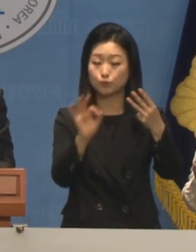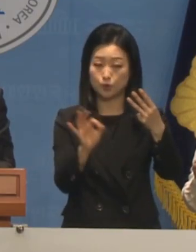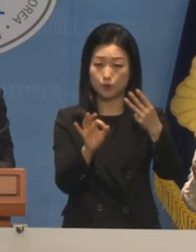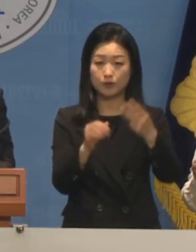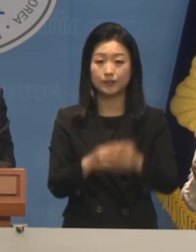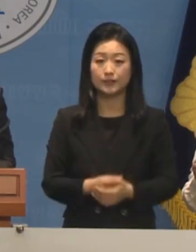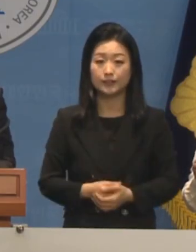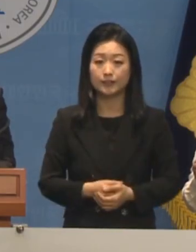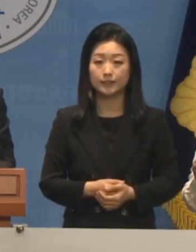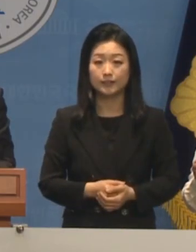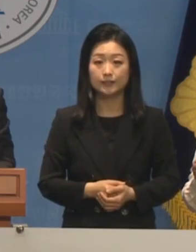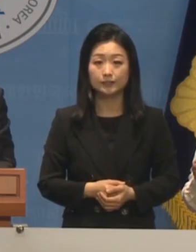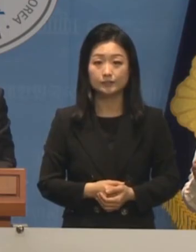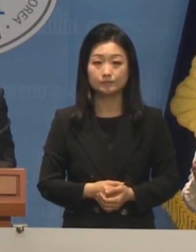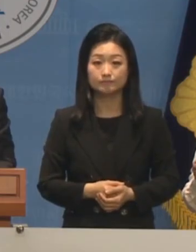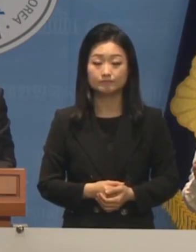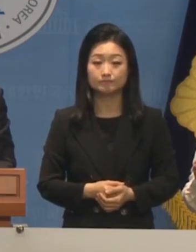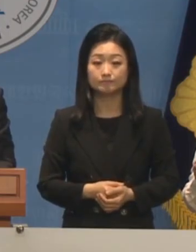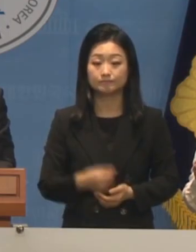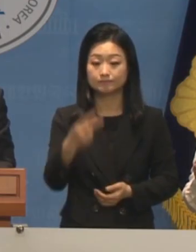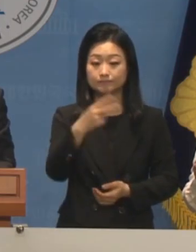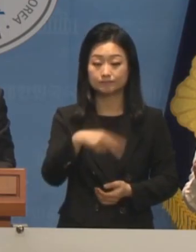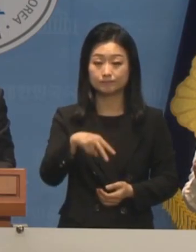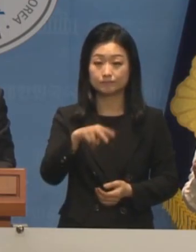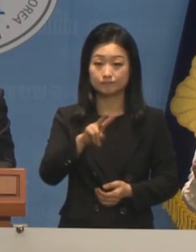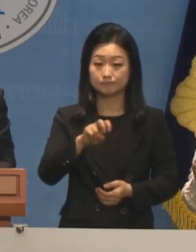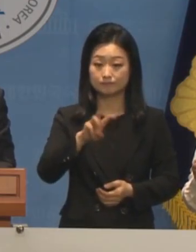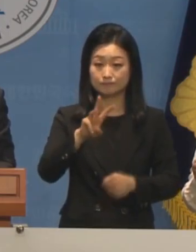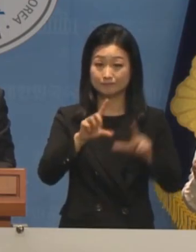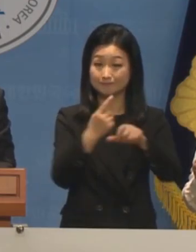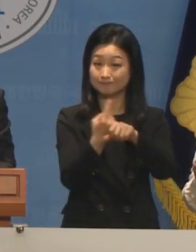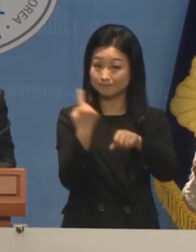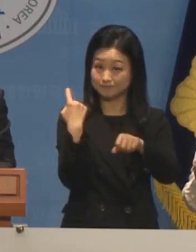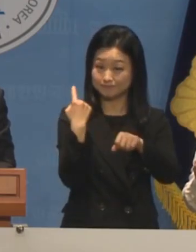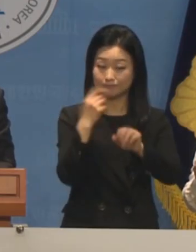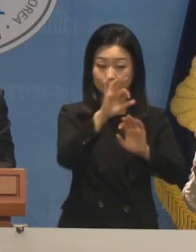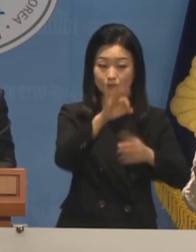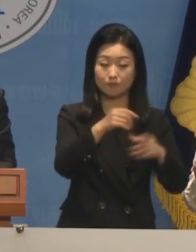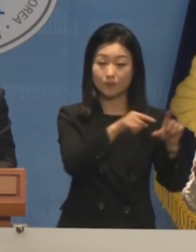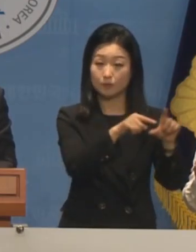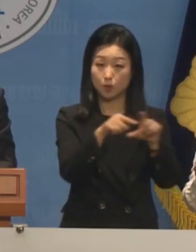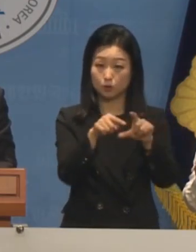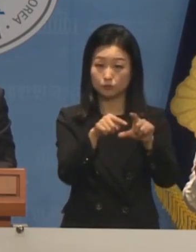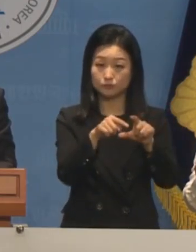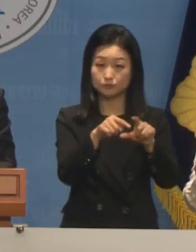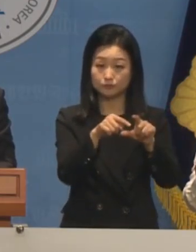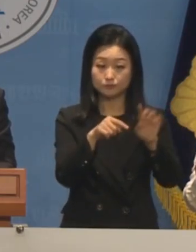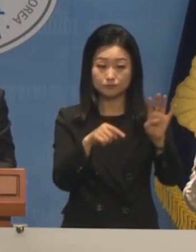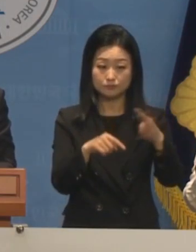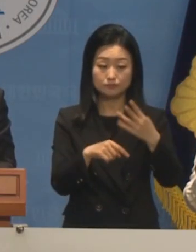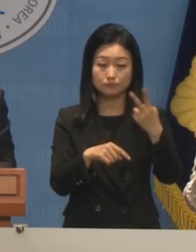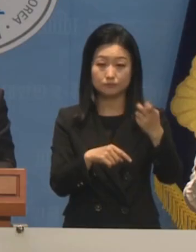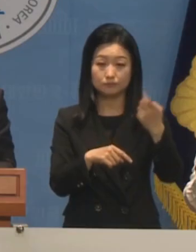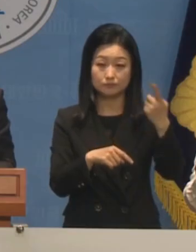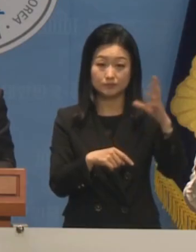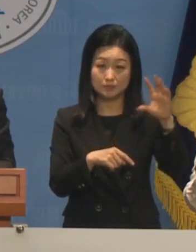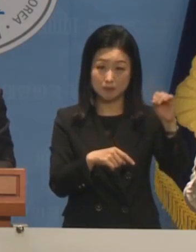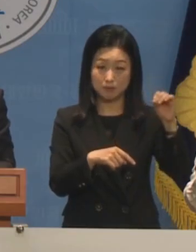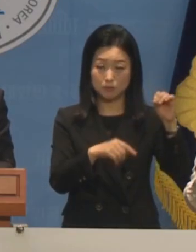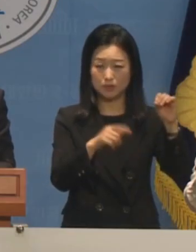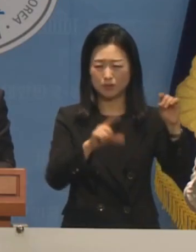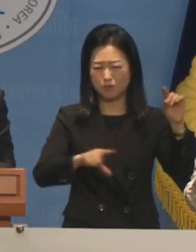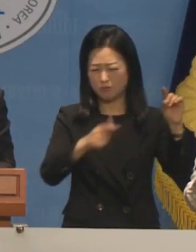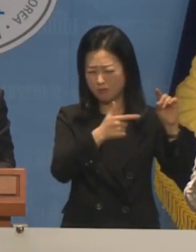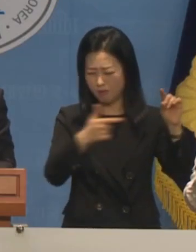나타났습니다 따라서 2023년 근로자 평균 금 421만 원과는 큰 차이가